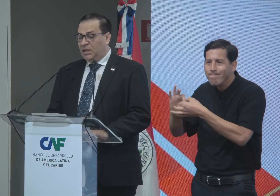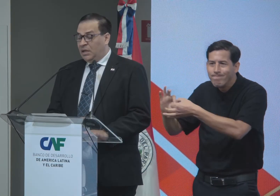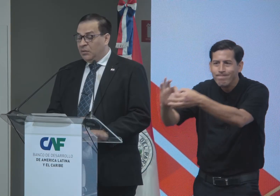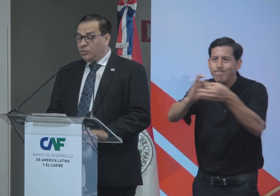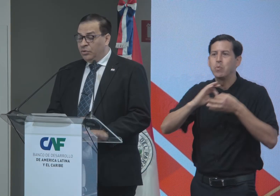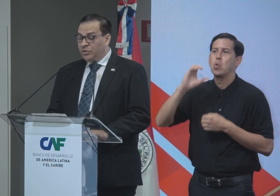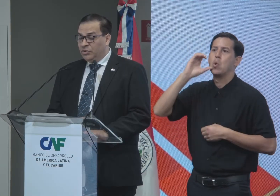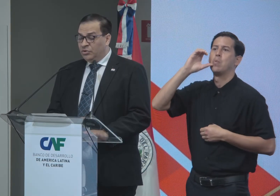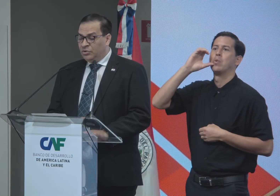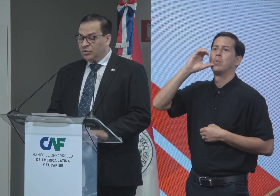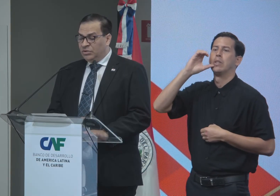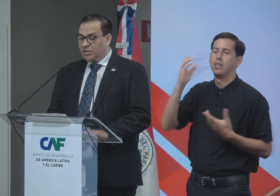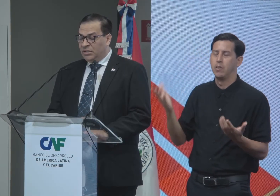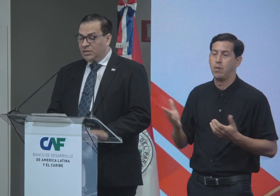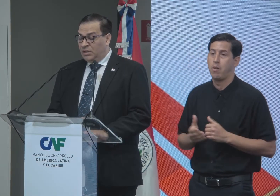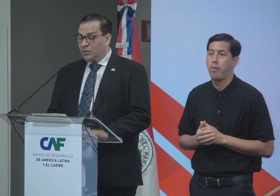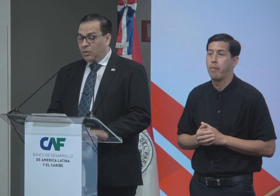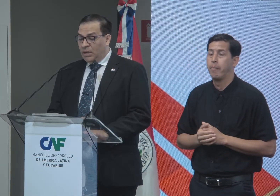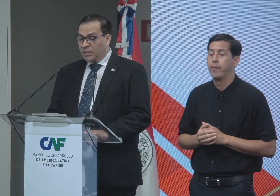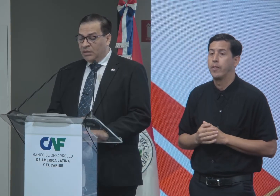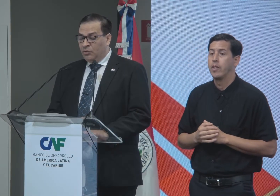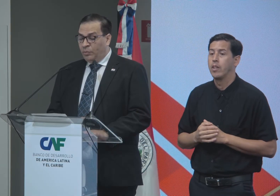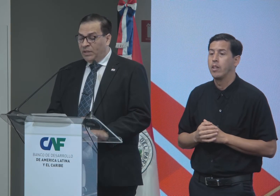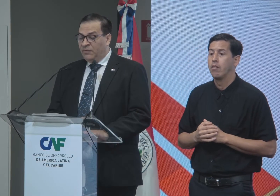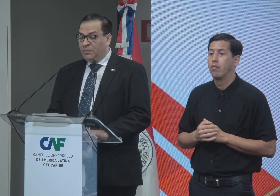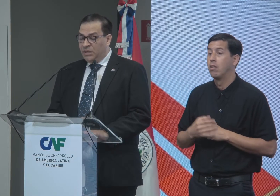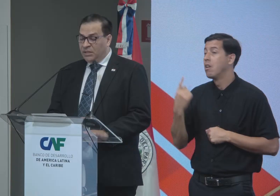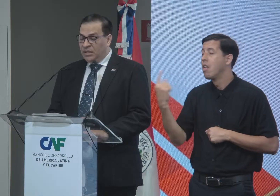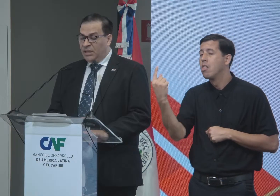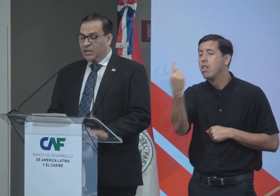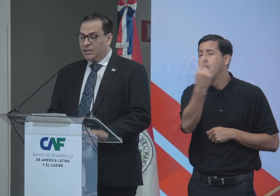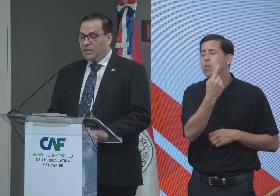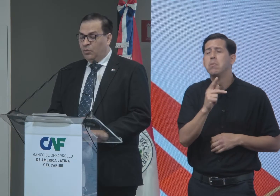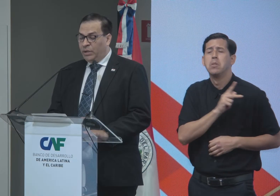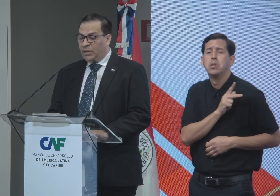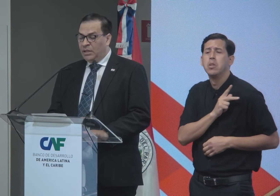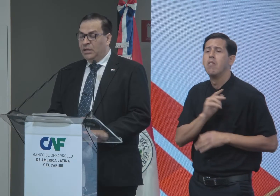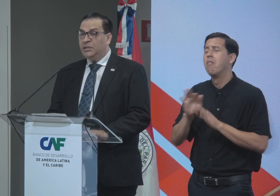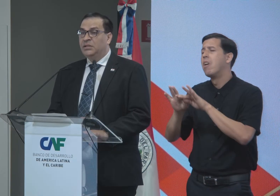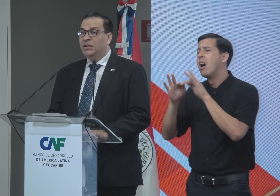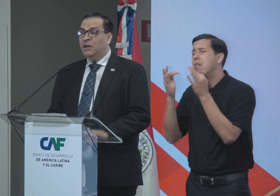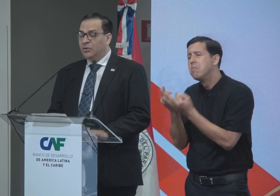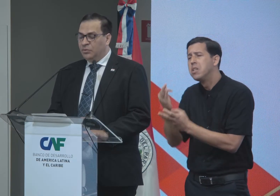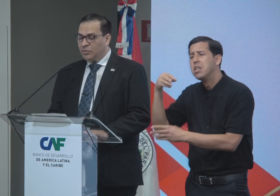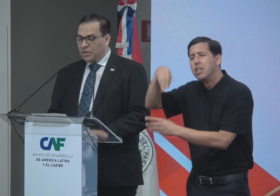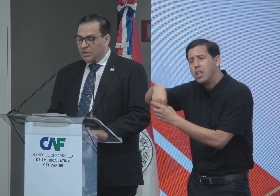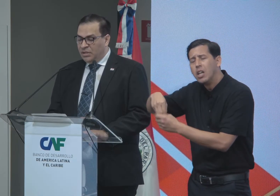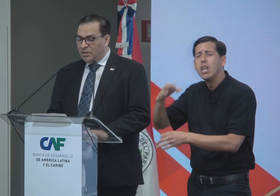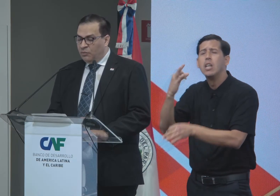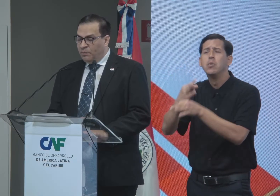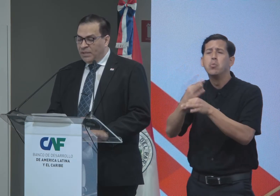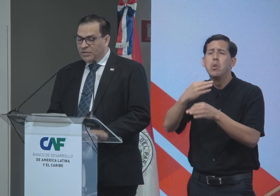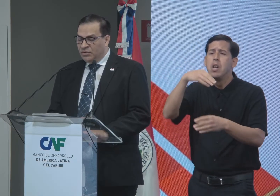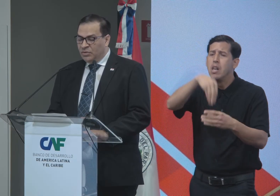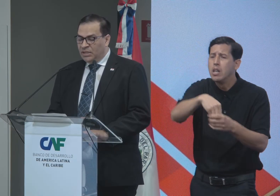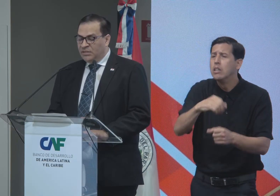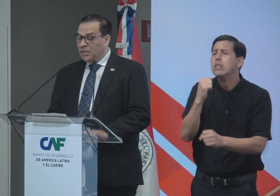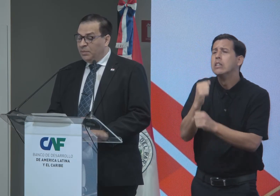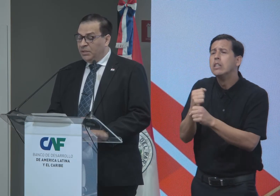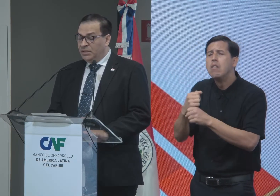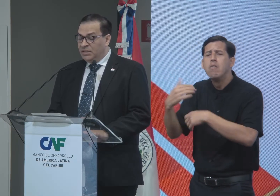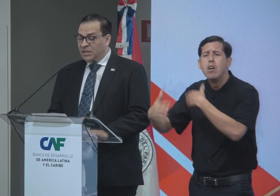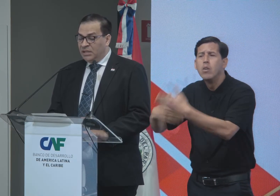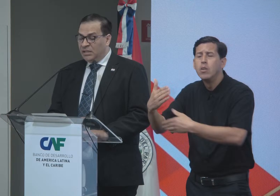Que cada uno de nosotros, desde el lugar que ocupa en la familia, en la escuela, en el trabajo, dé un paso hacia